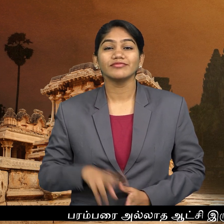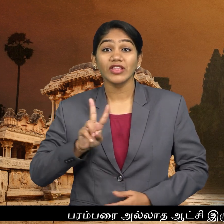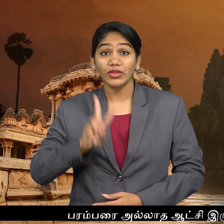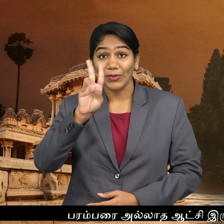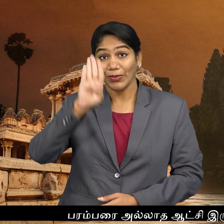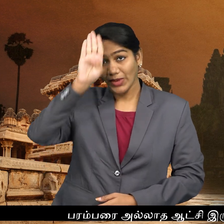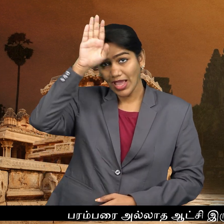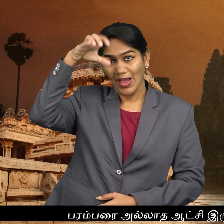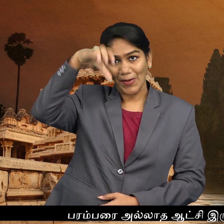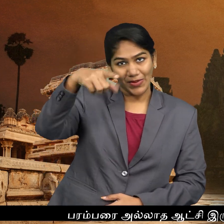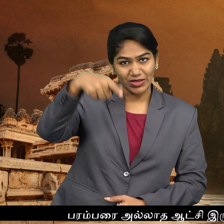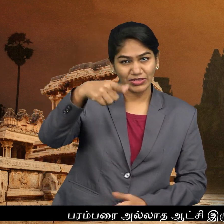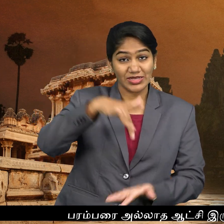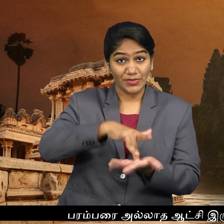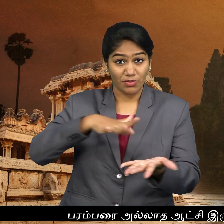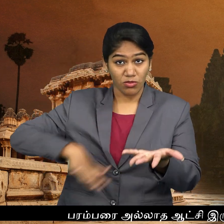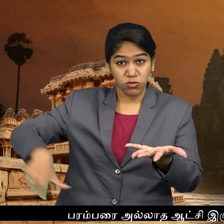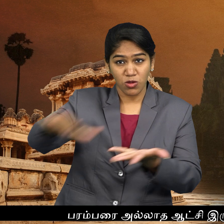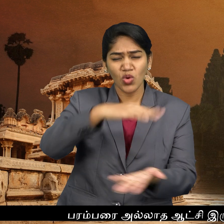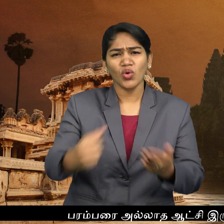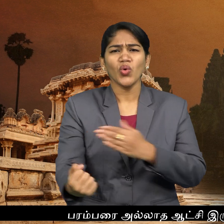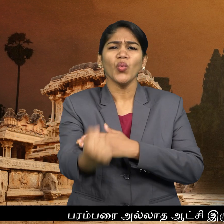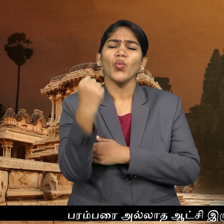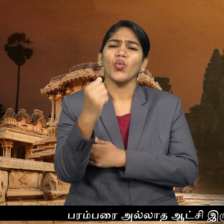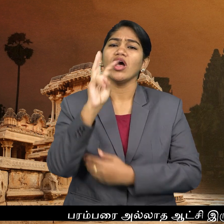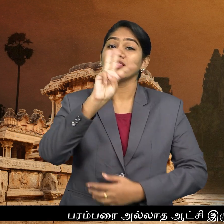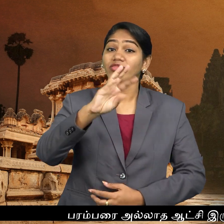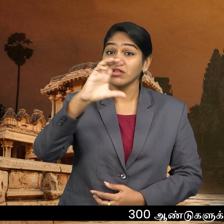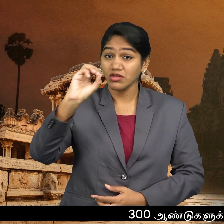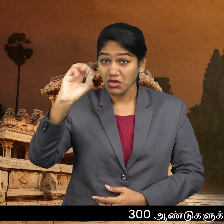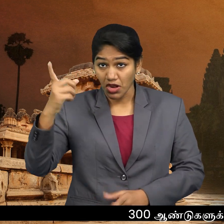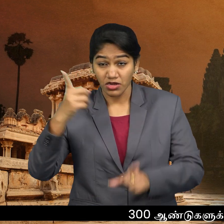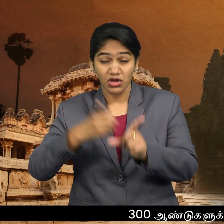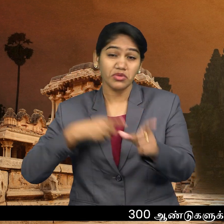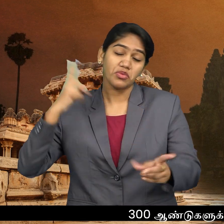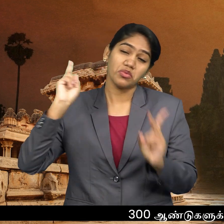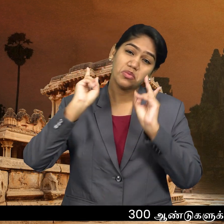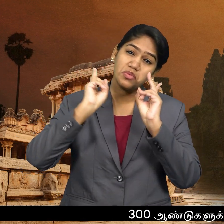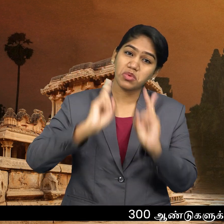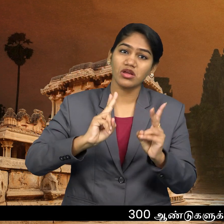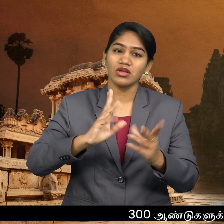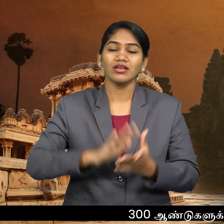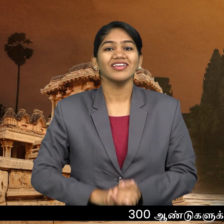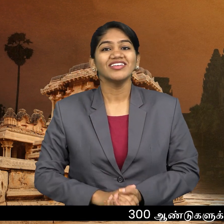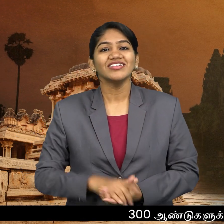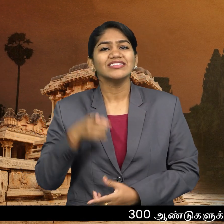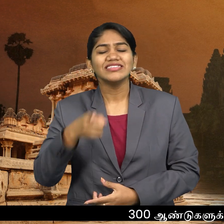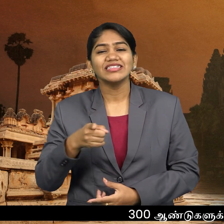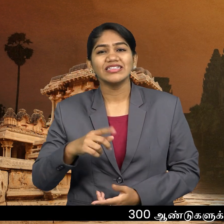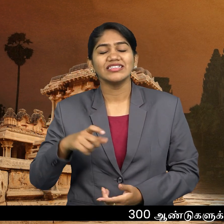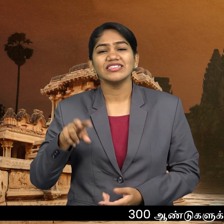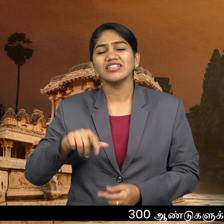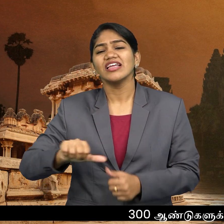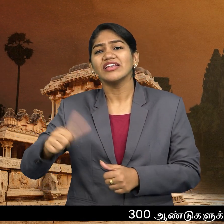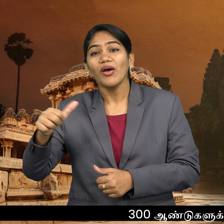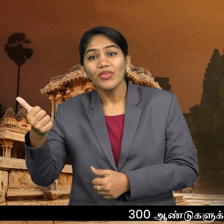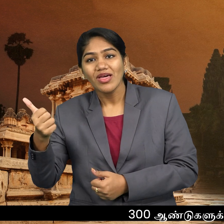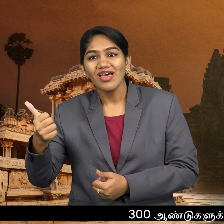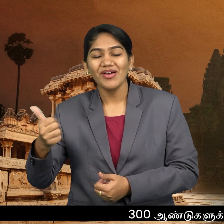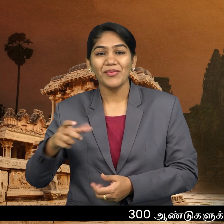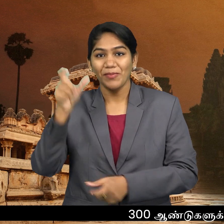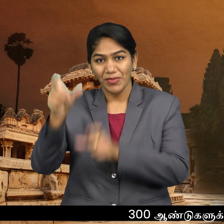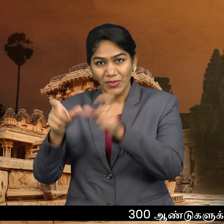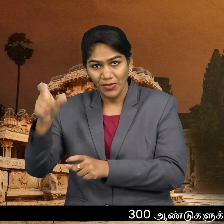பரம்பரை அல்லாத ஆட்சி இருந்த போதிலும் விஜயநகர பேரரசு 300 ஆண்டுகளுக்கும் மேலாக நீடித்தது.